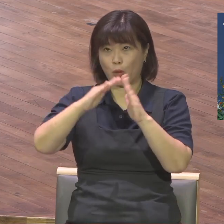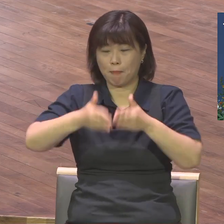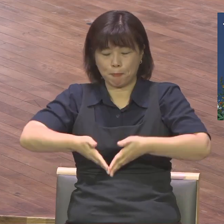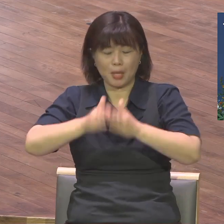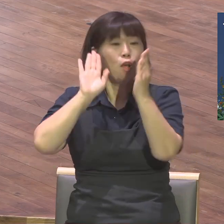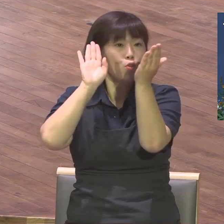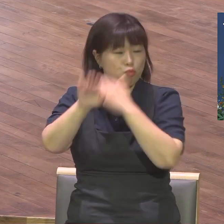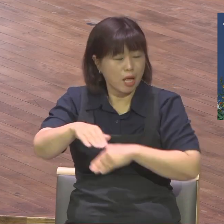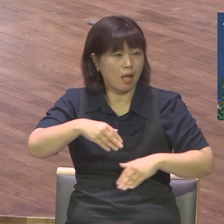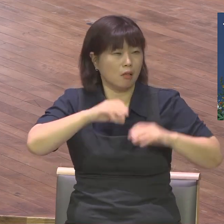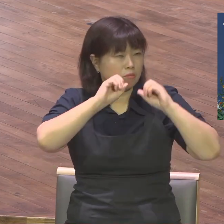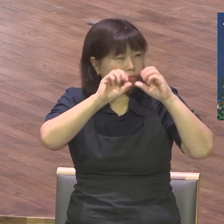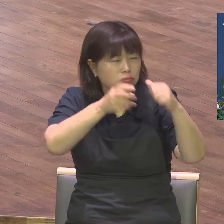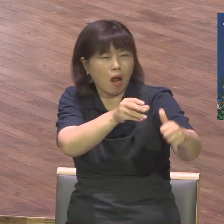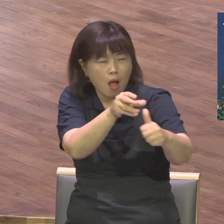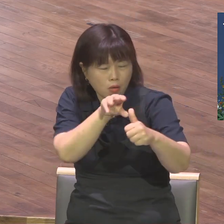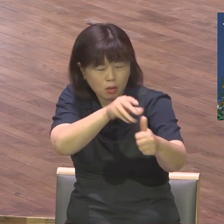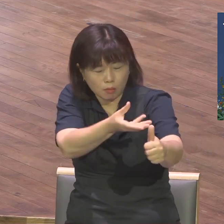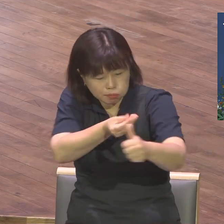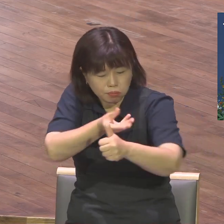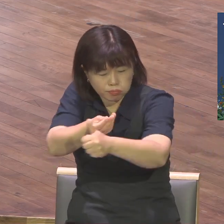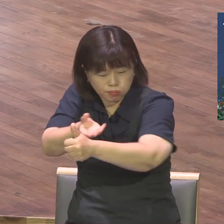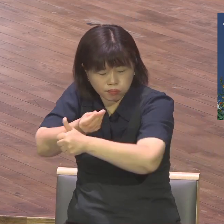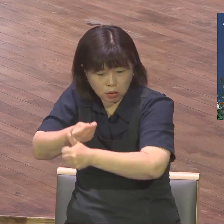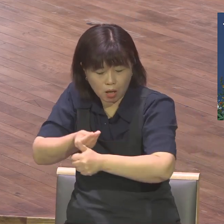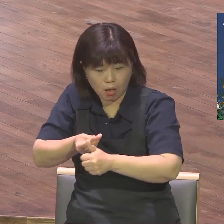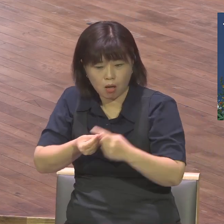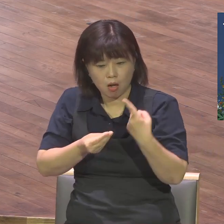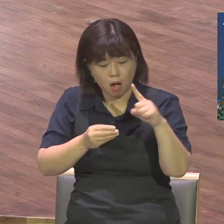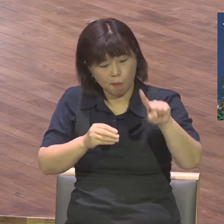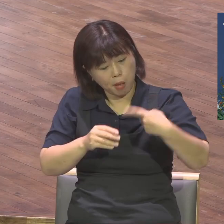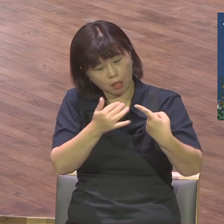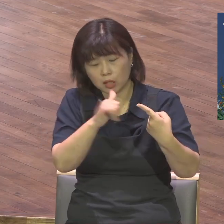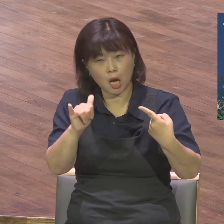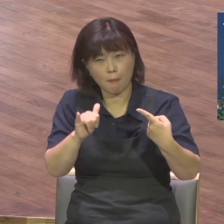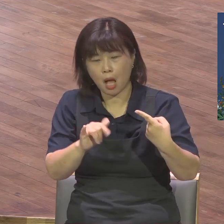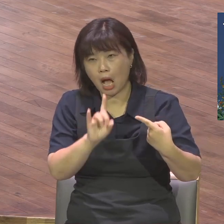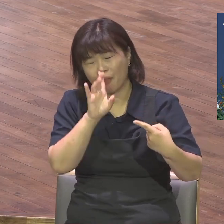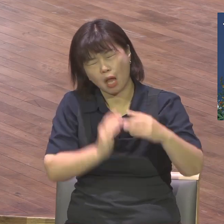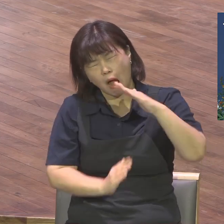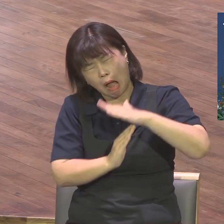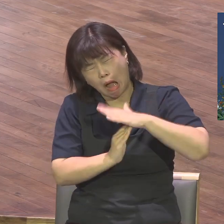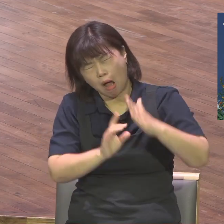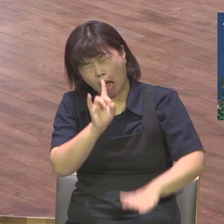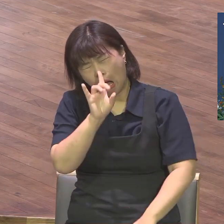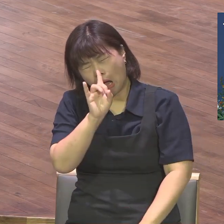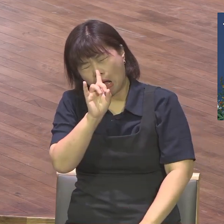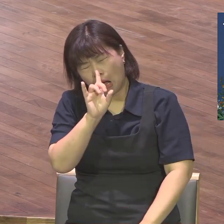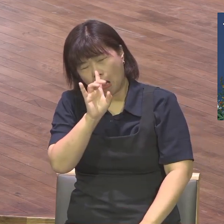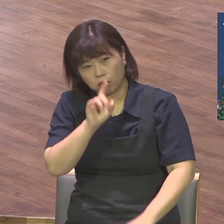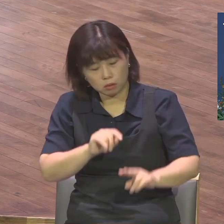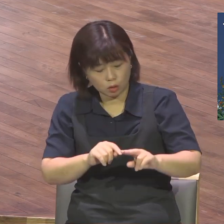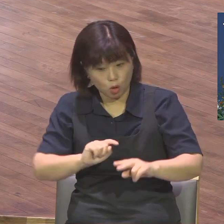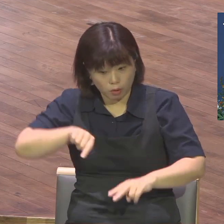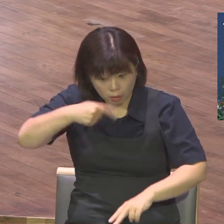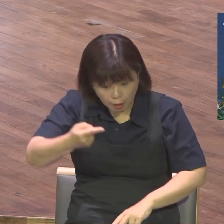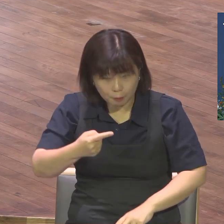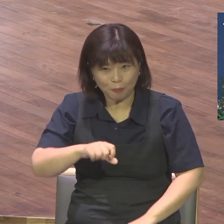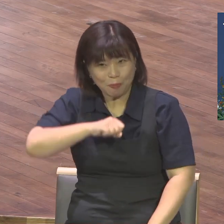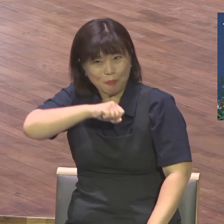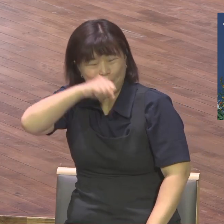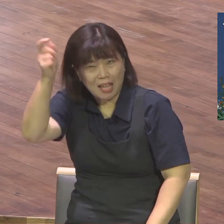세가장으로 시작했는데요 100명 되기 힘들어. 이상하대 200명 되기 힘들어. 300명 될 때는 막 계산의 고통이야 그냥.